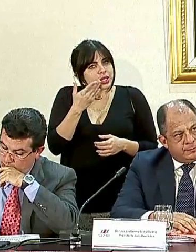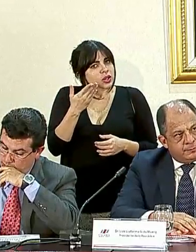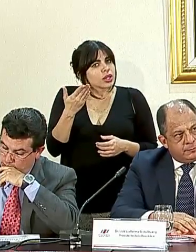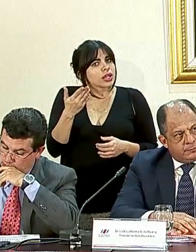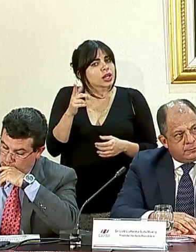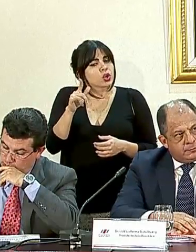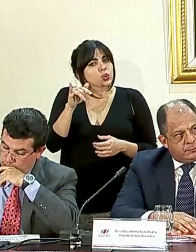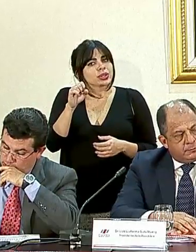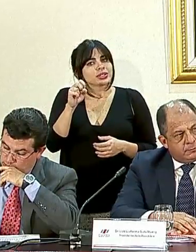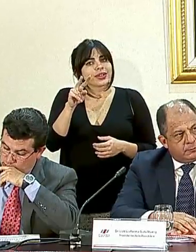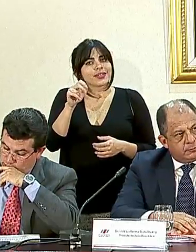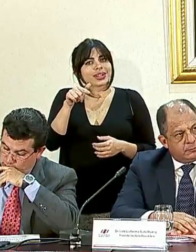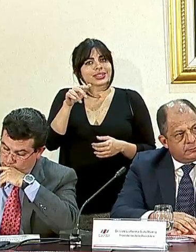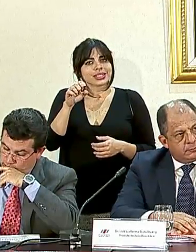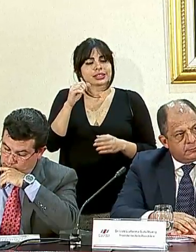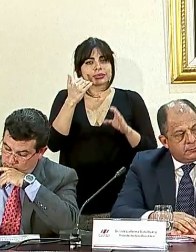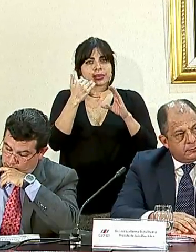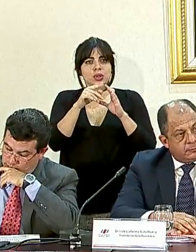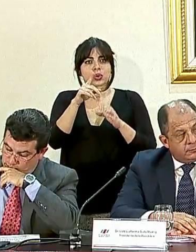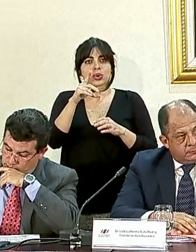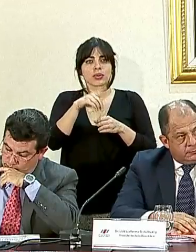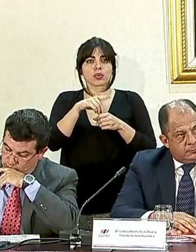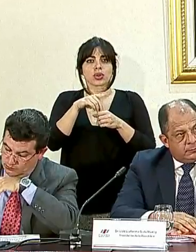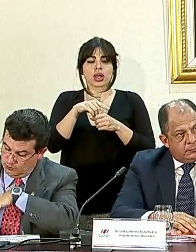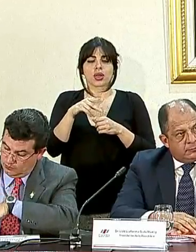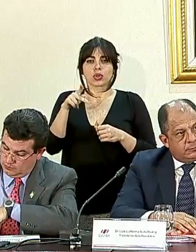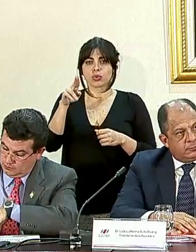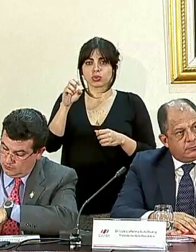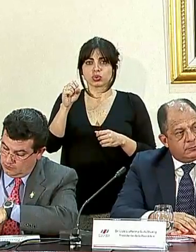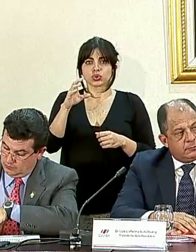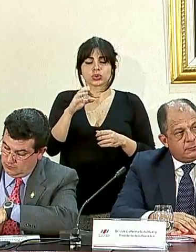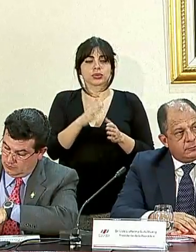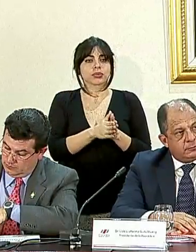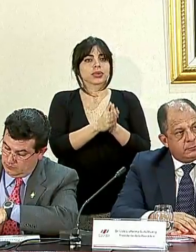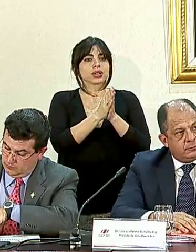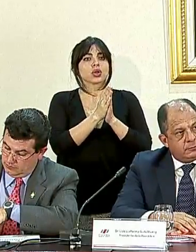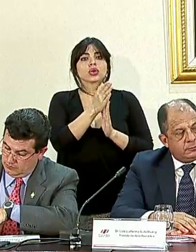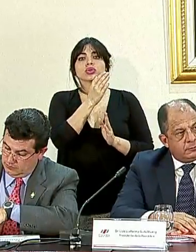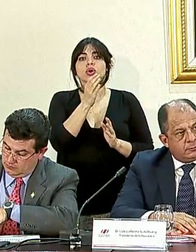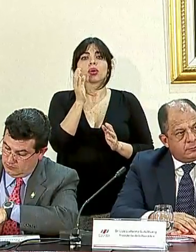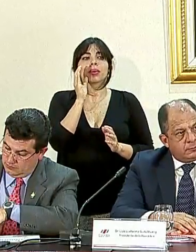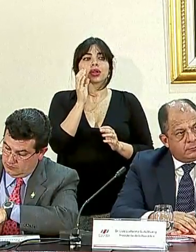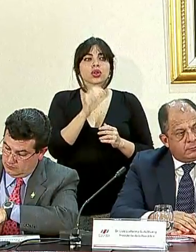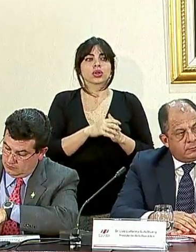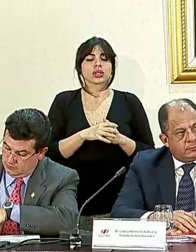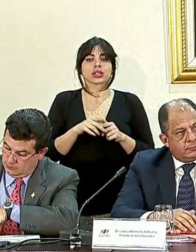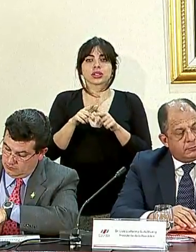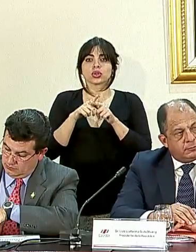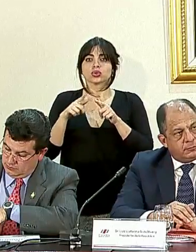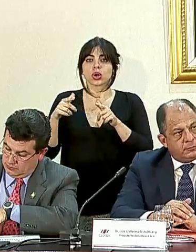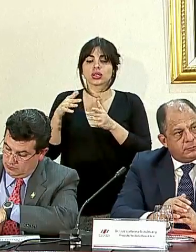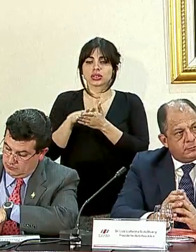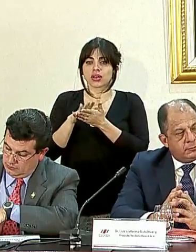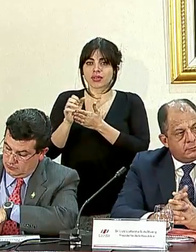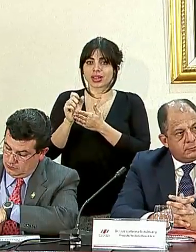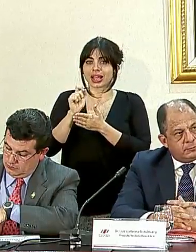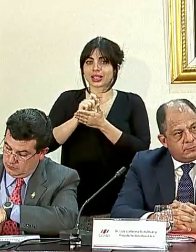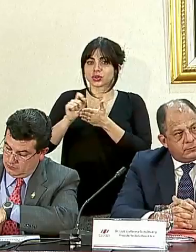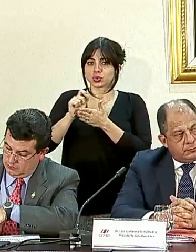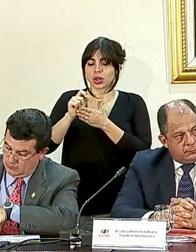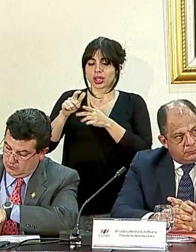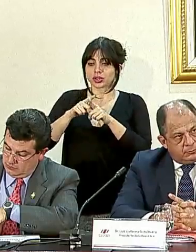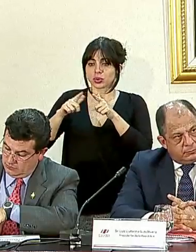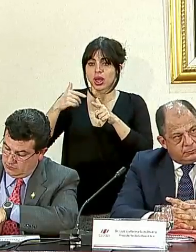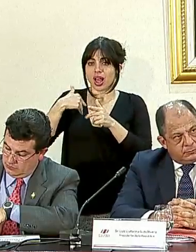don Luis Vázquez le envió una nota a usted, el diputado de la unidad, pidiéndole que los comedores de las zonas afectadas, de las escuelas de las